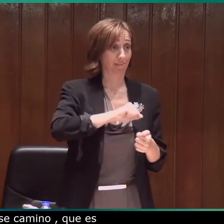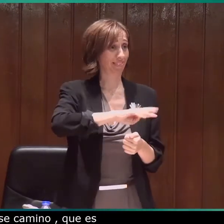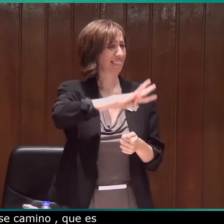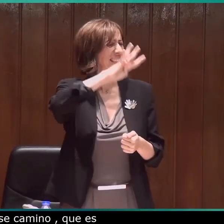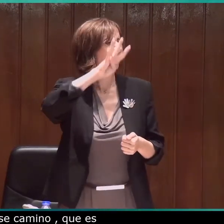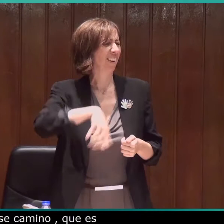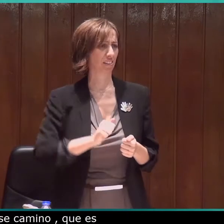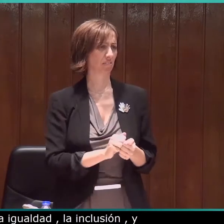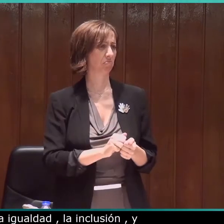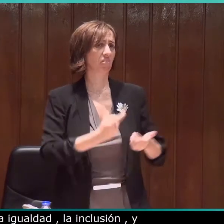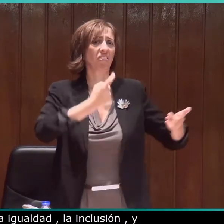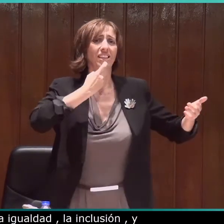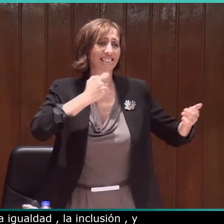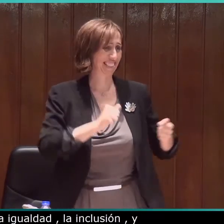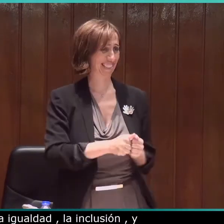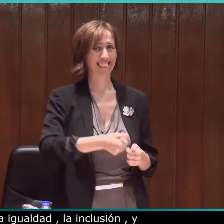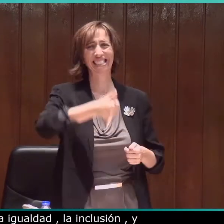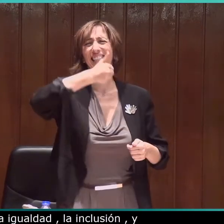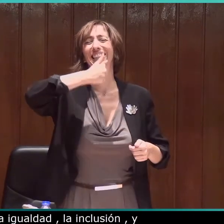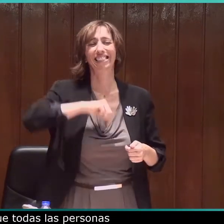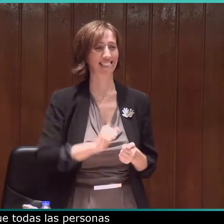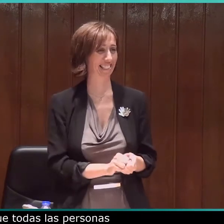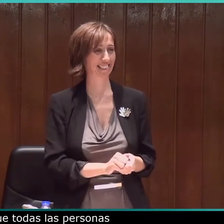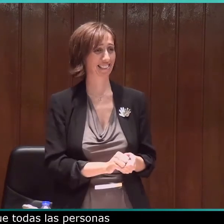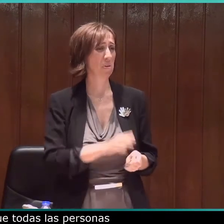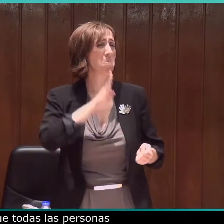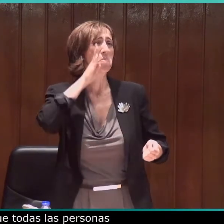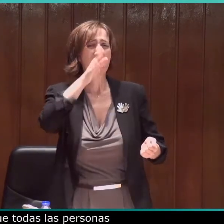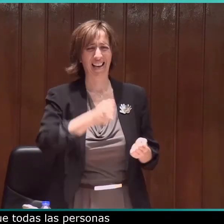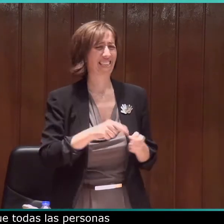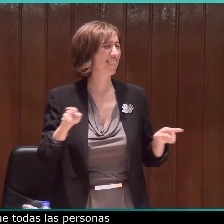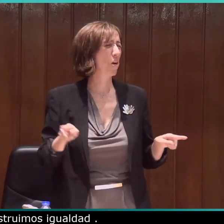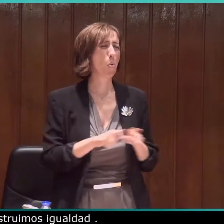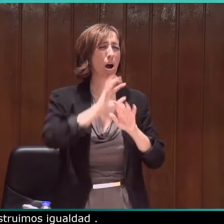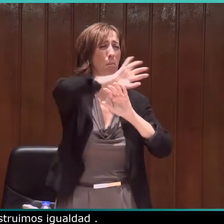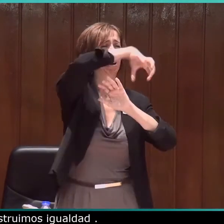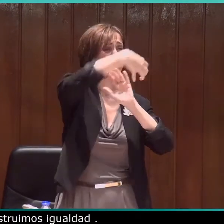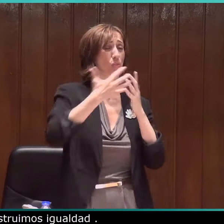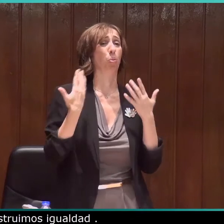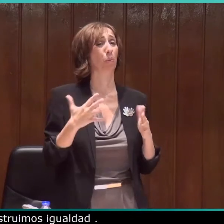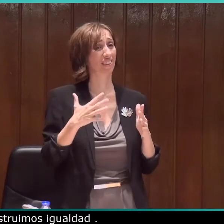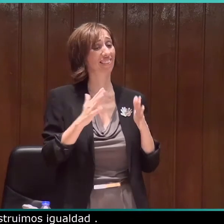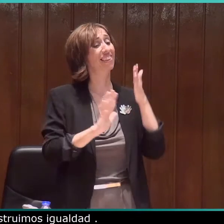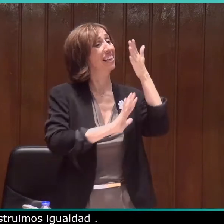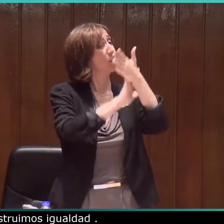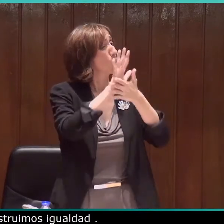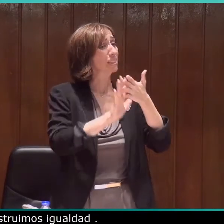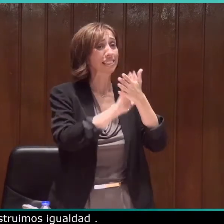española catalana finlandesa islandesa belga cualquier lengua de signos del